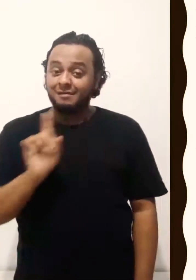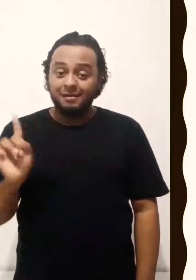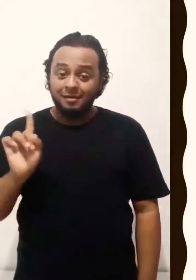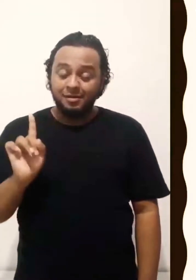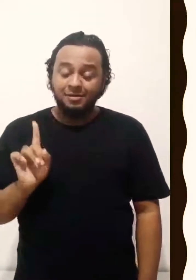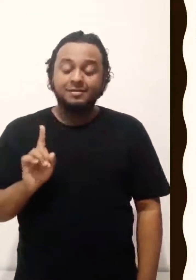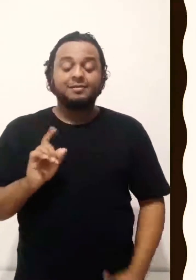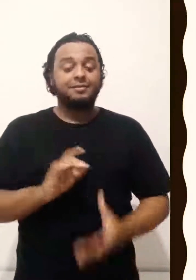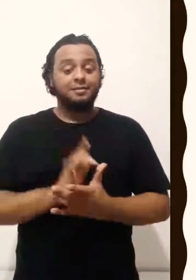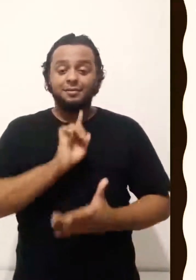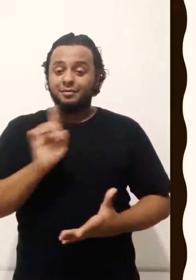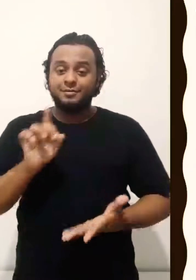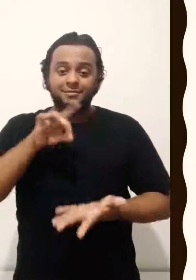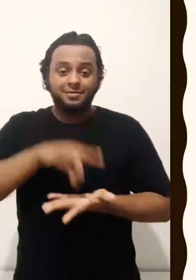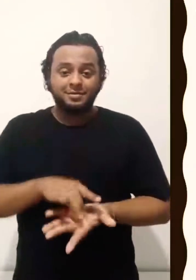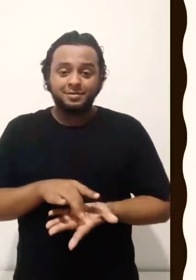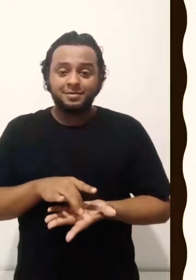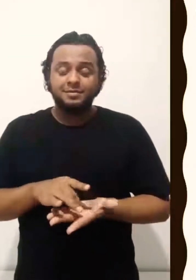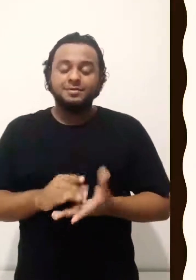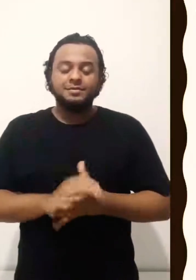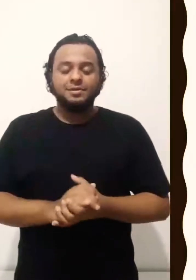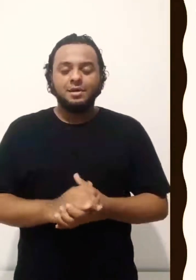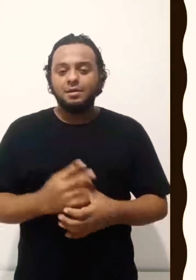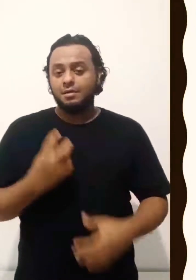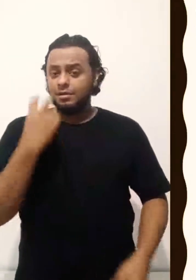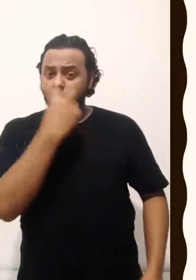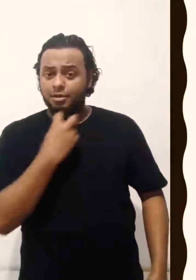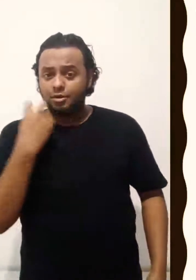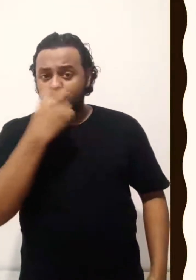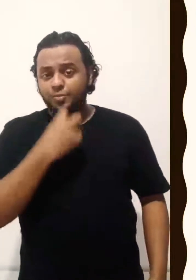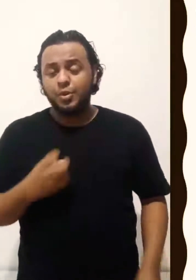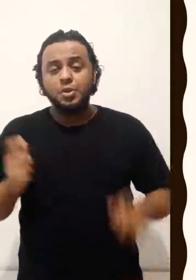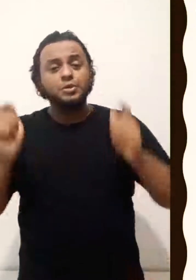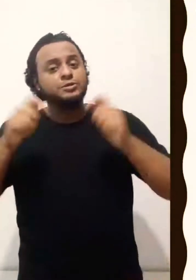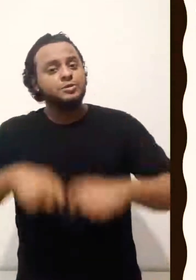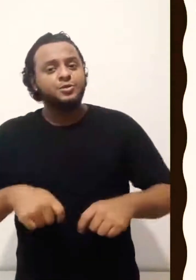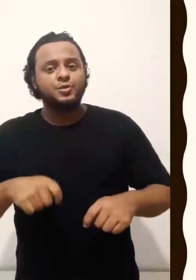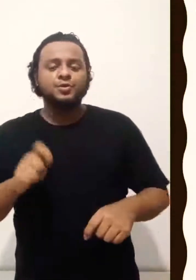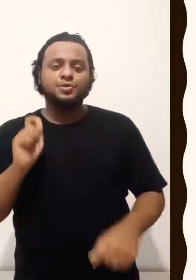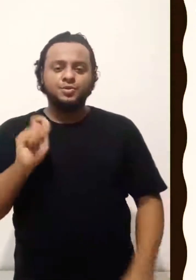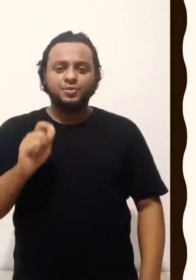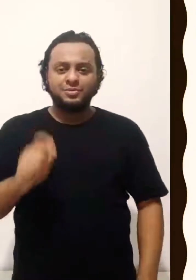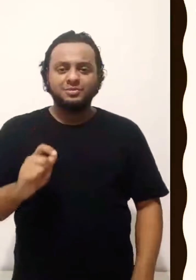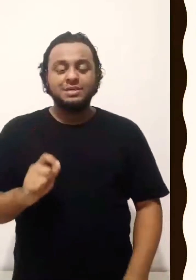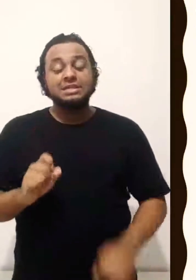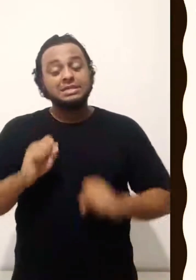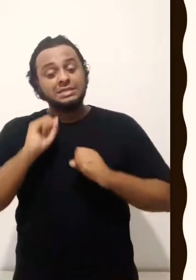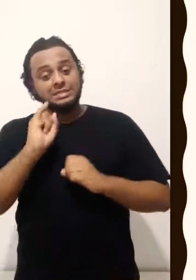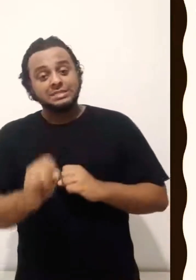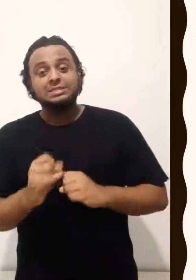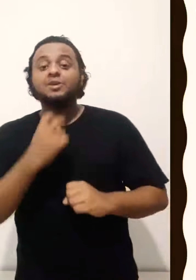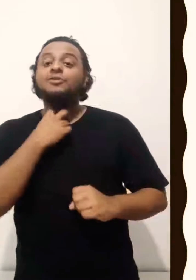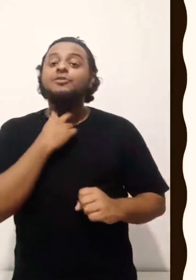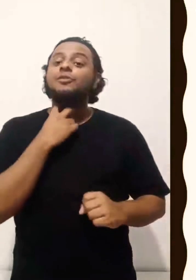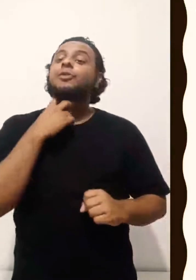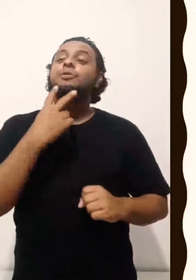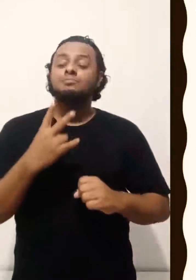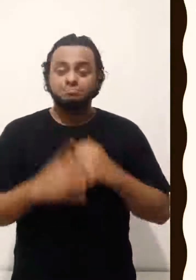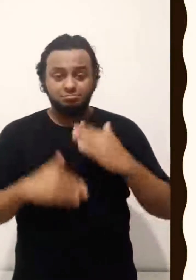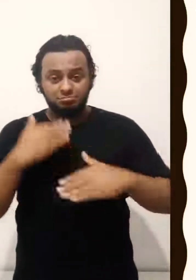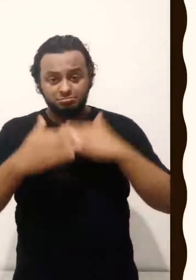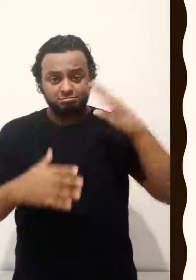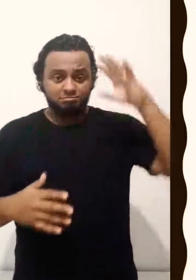não. Não é verdade. A leitura labial ela só é possível com o desenvolvimento da fala